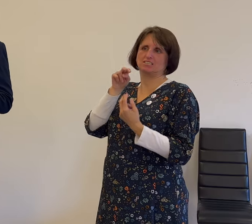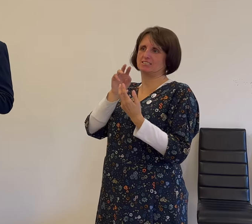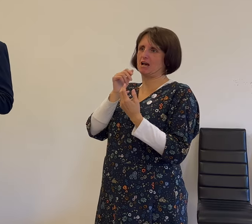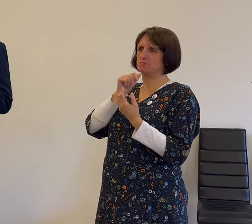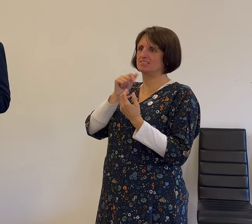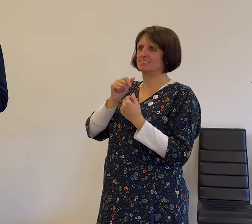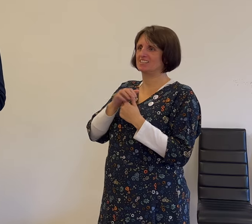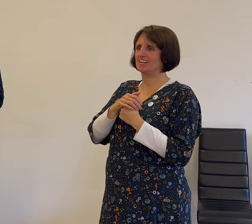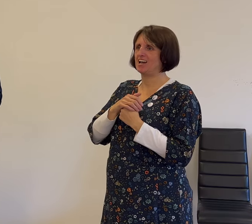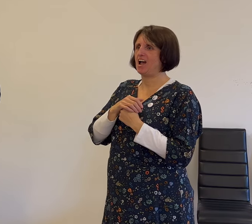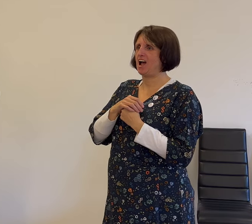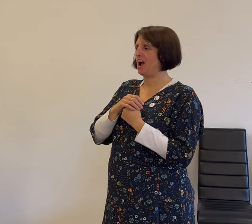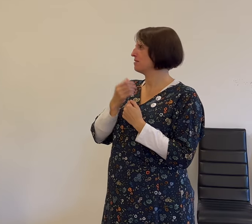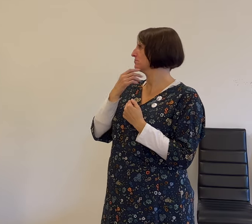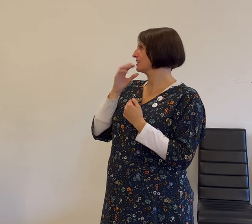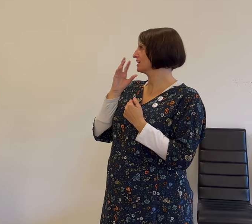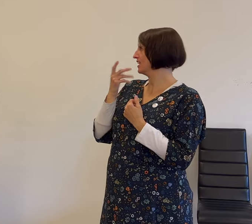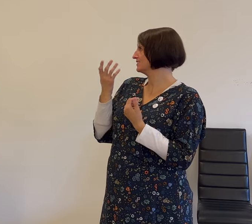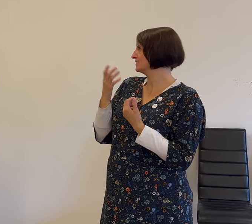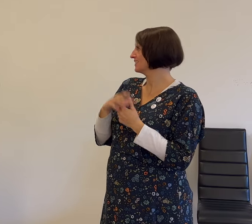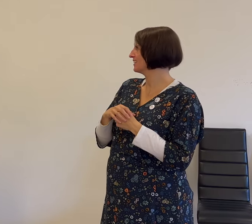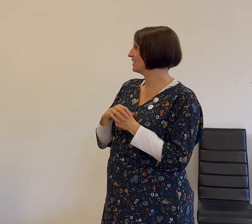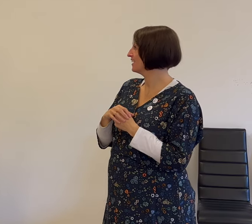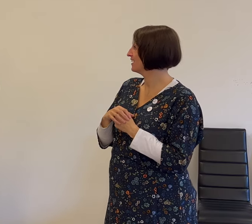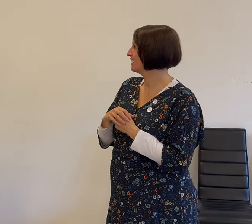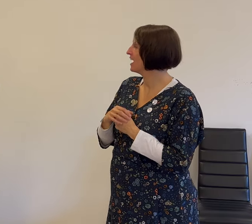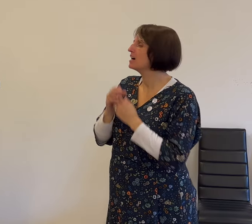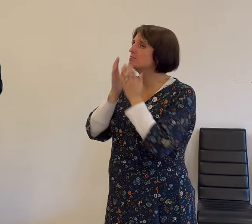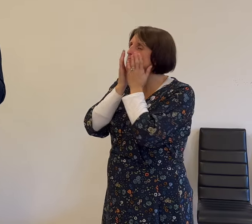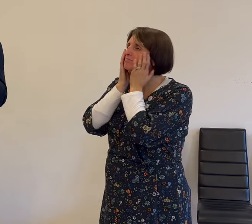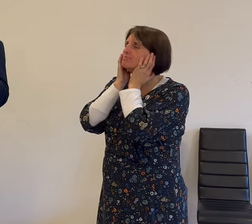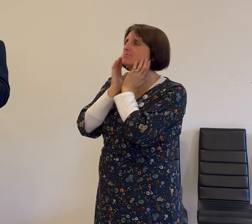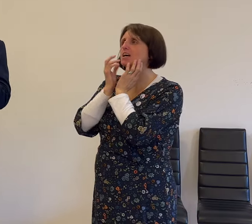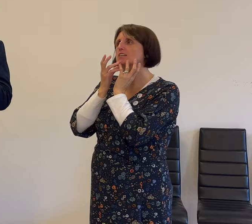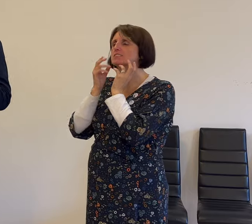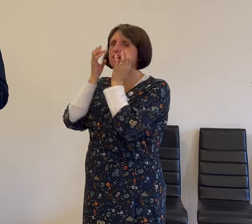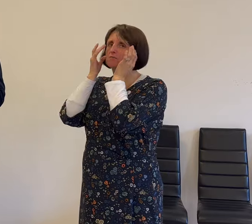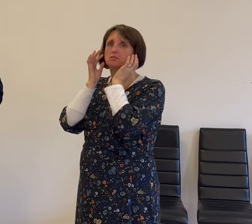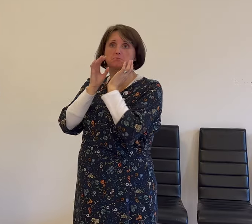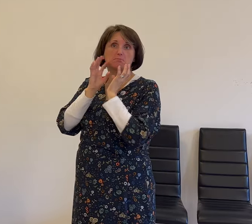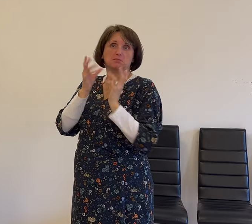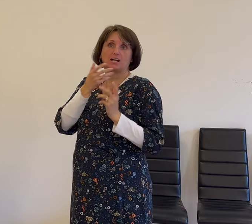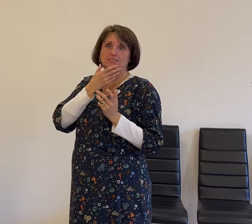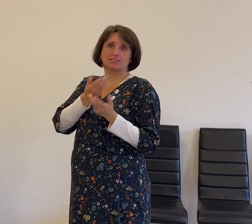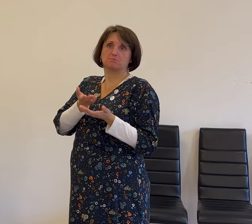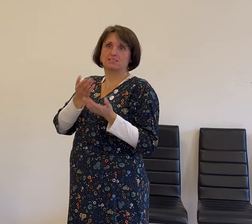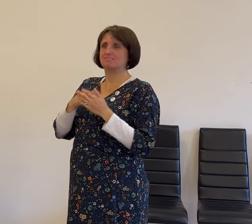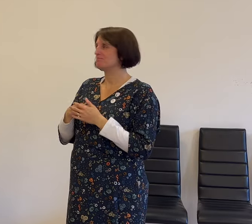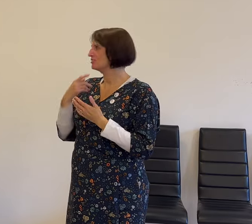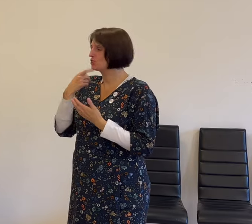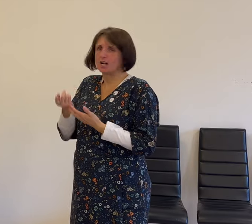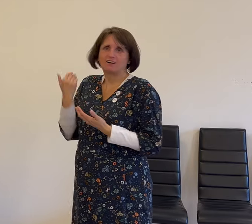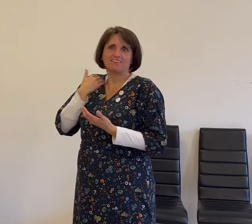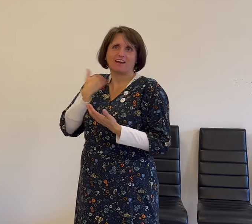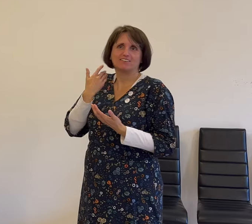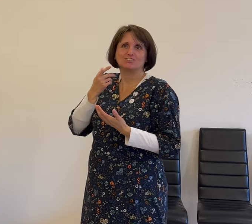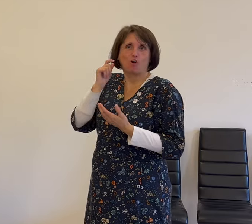případně někam na bok. I ty rysy už jsou takové jako upravené, ale ne